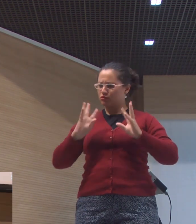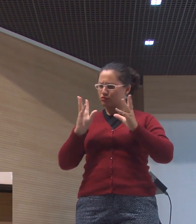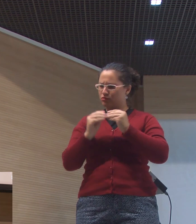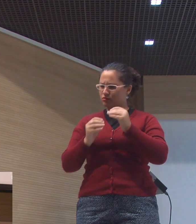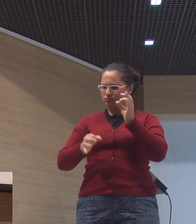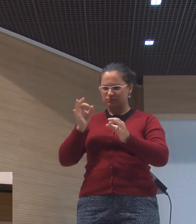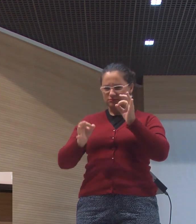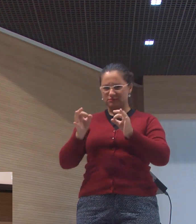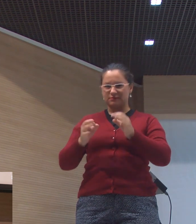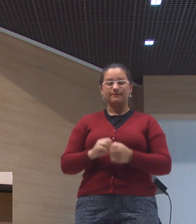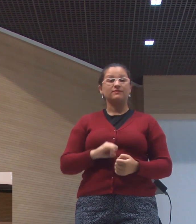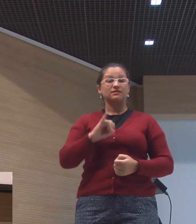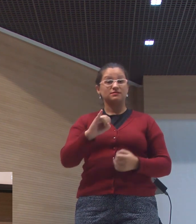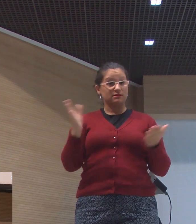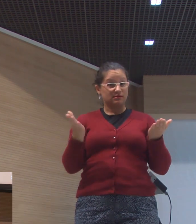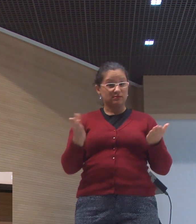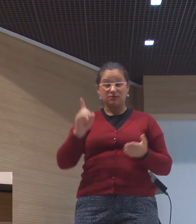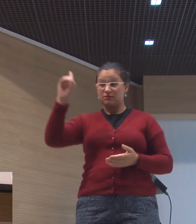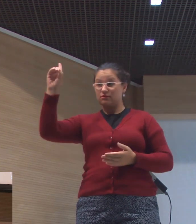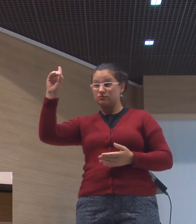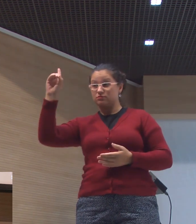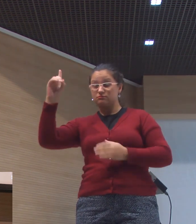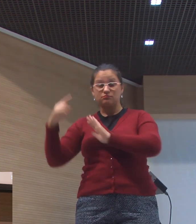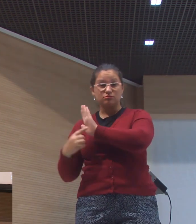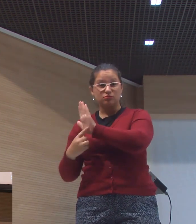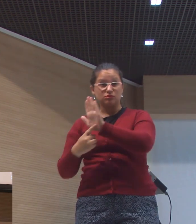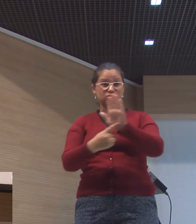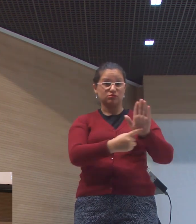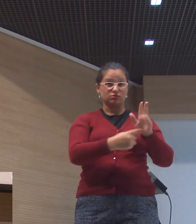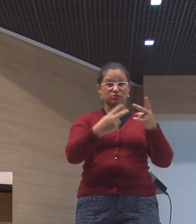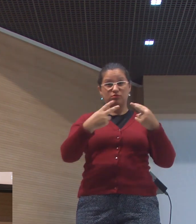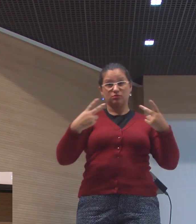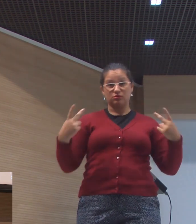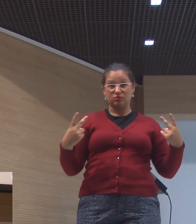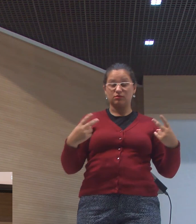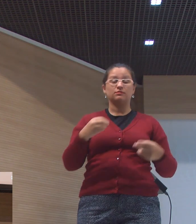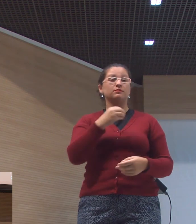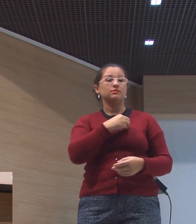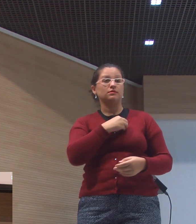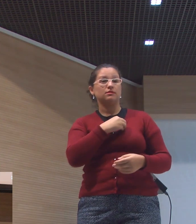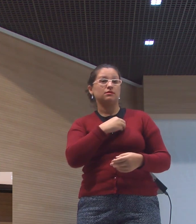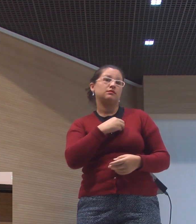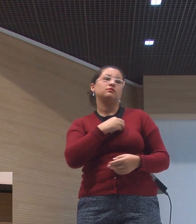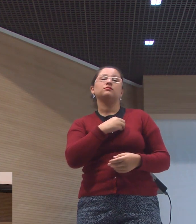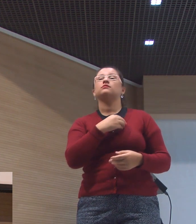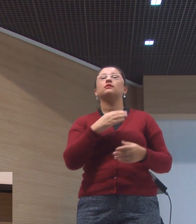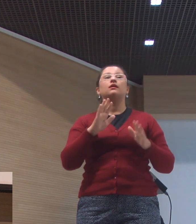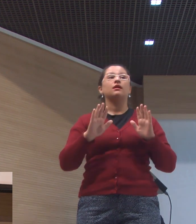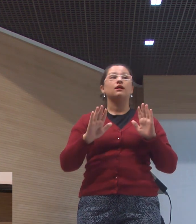Se Deus mostrou alguma coisa a você, não é para te condenar ou para te desqualificar e te jogar fora.